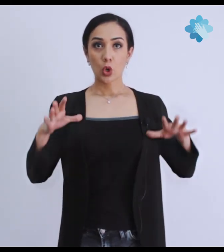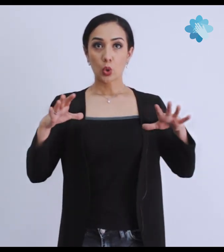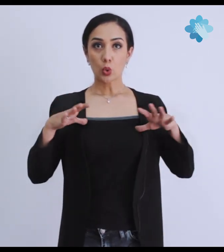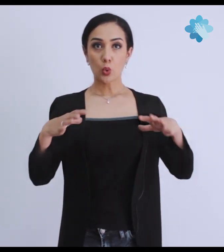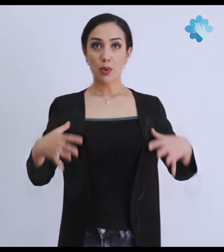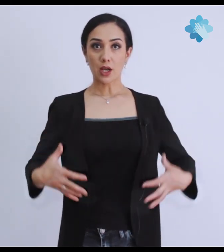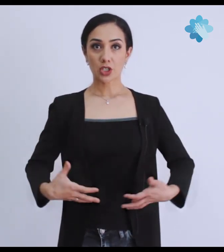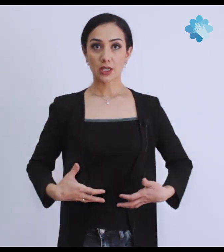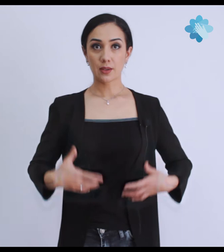рубашка